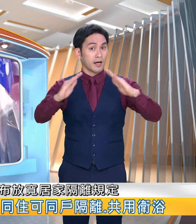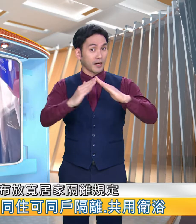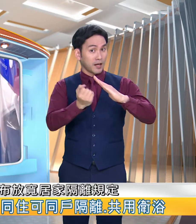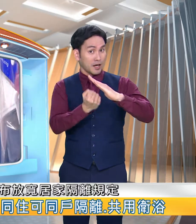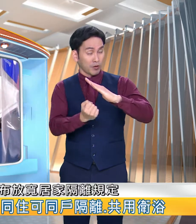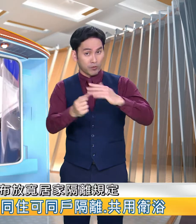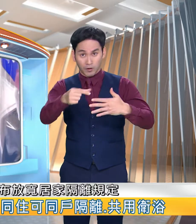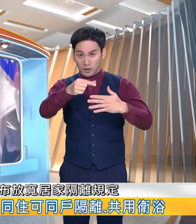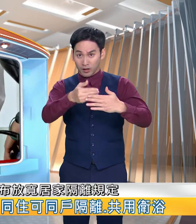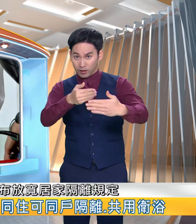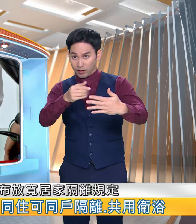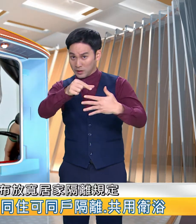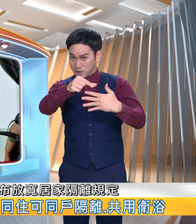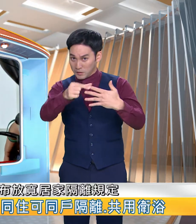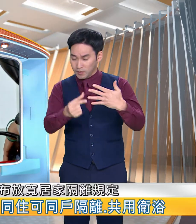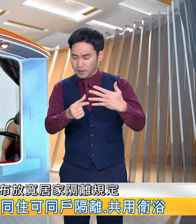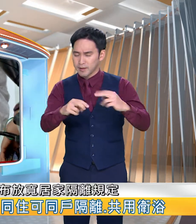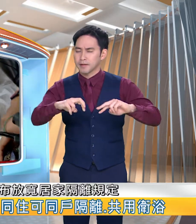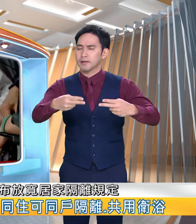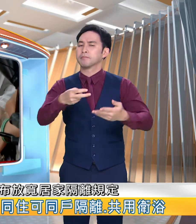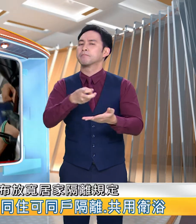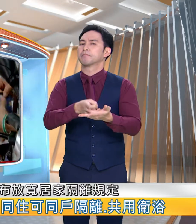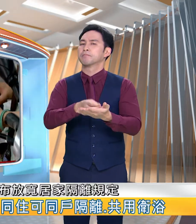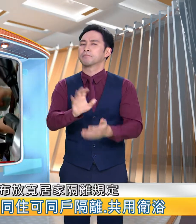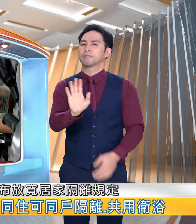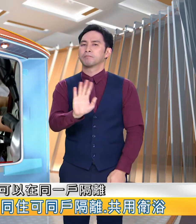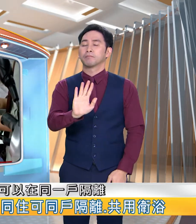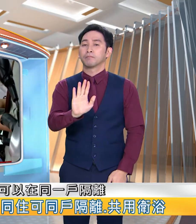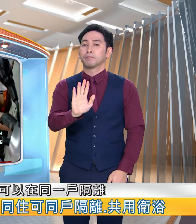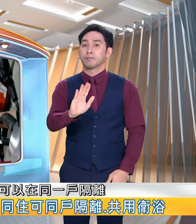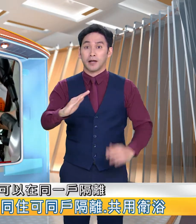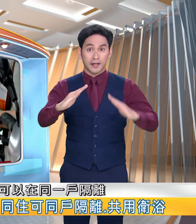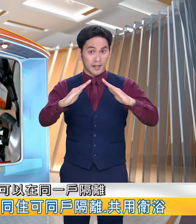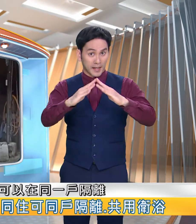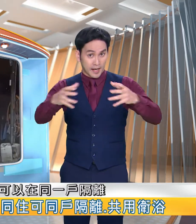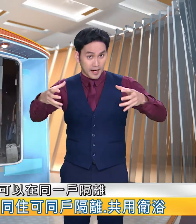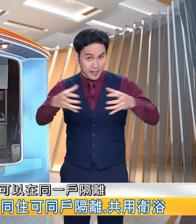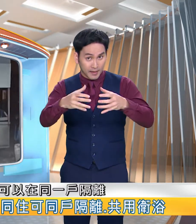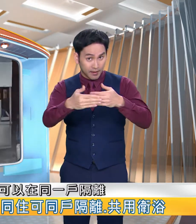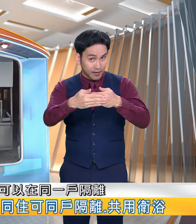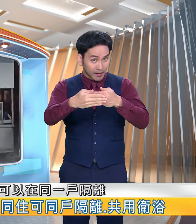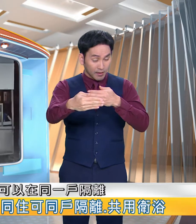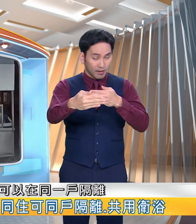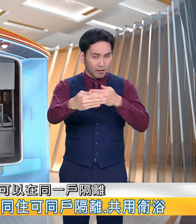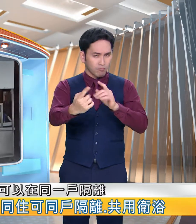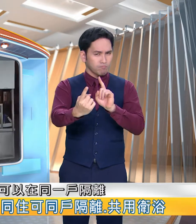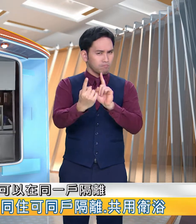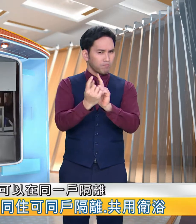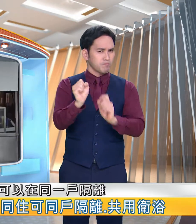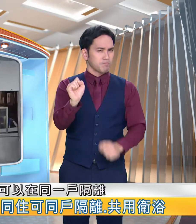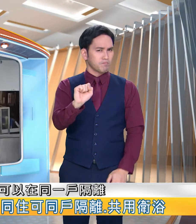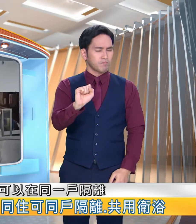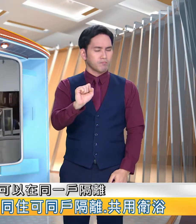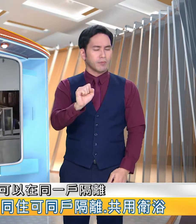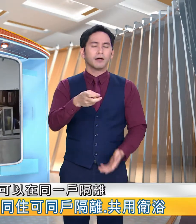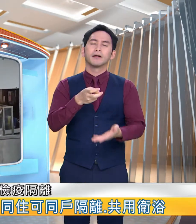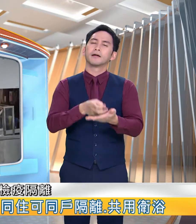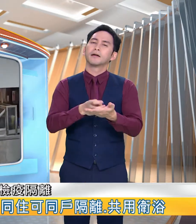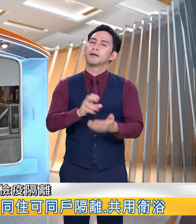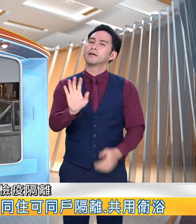放宽居家隔离规定，开放家中同住者可以在同一户隔离，但是